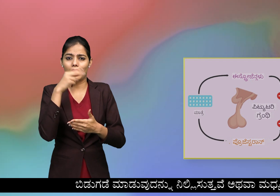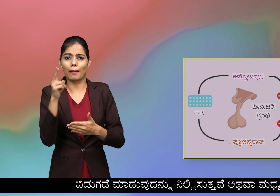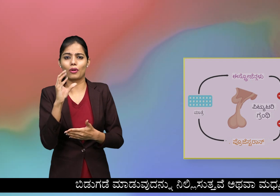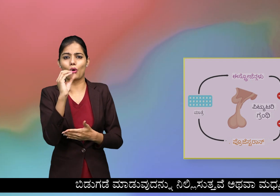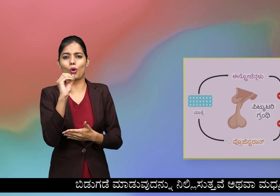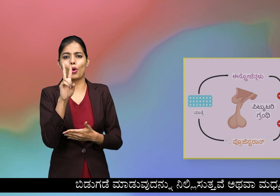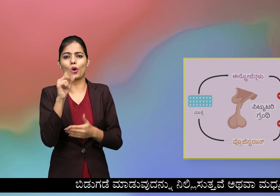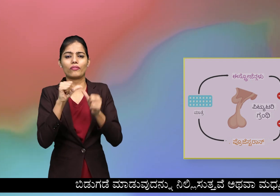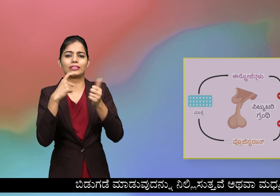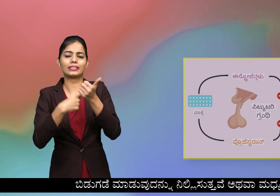ಮಧ್ಯಪ್ರವೇಶಿಸುತ್ತದೆ.